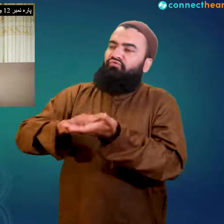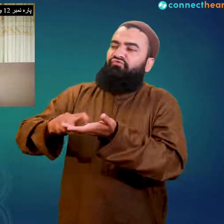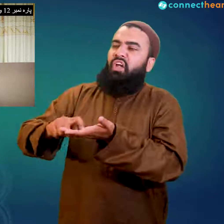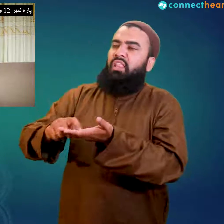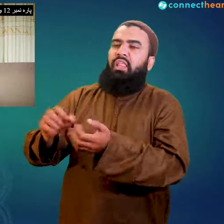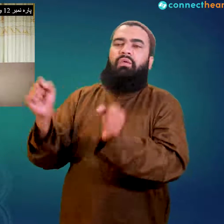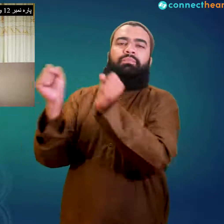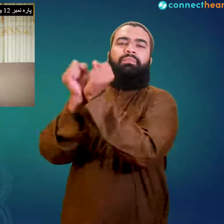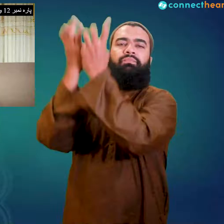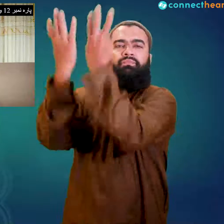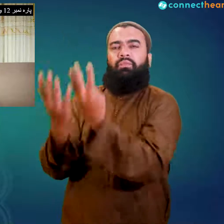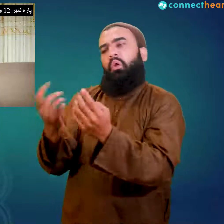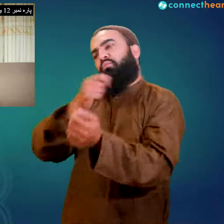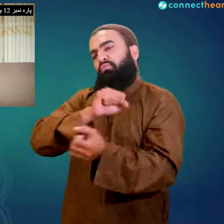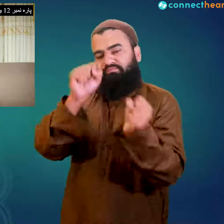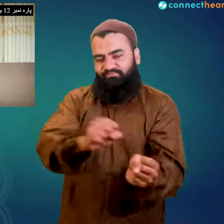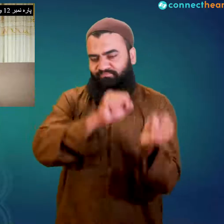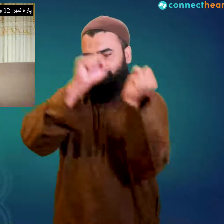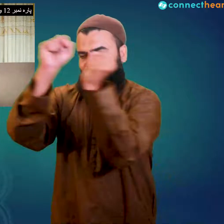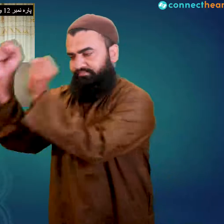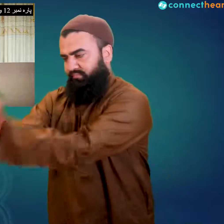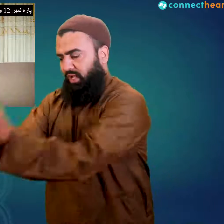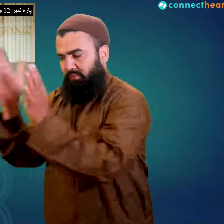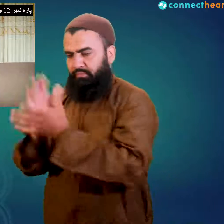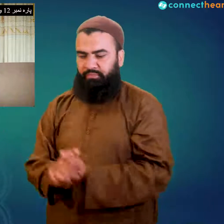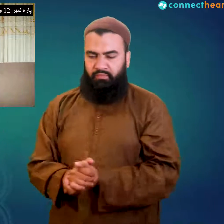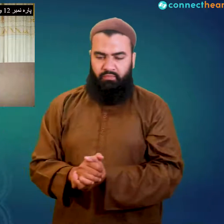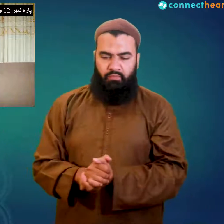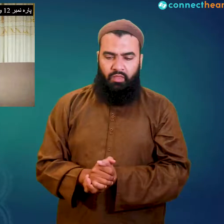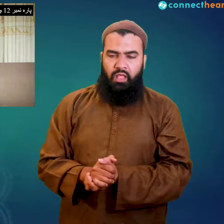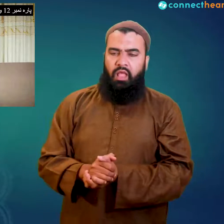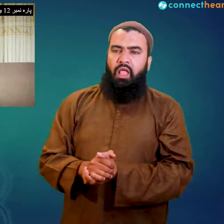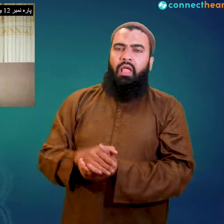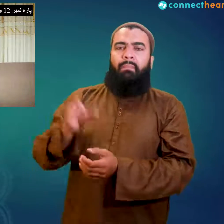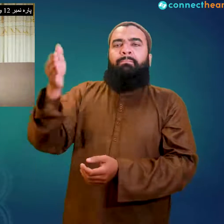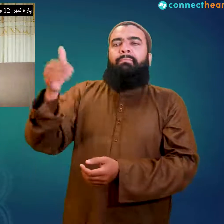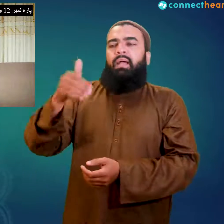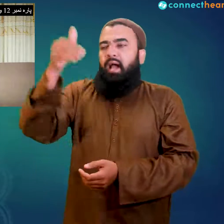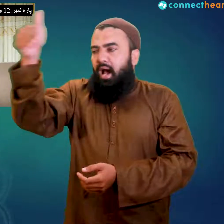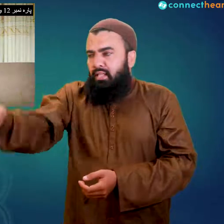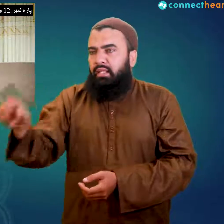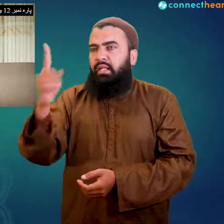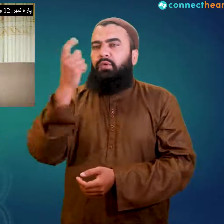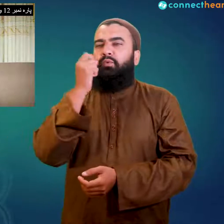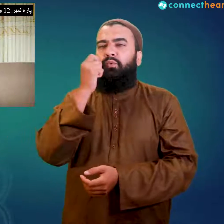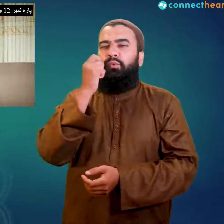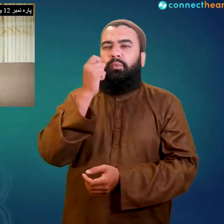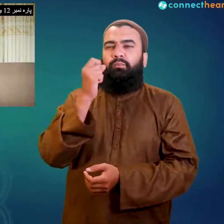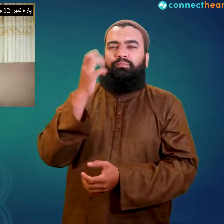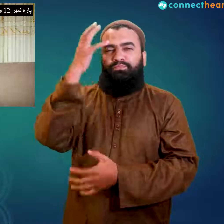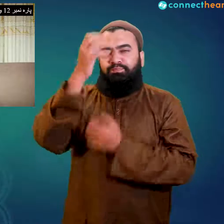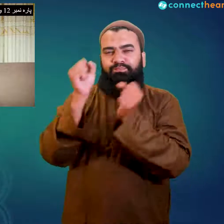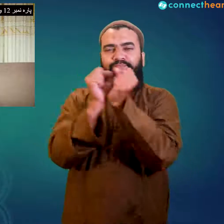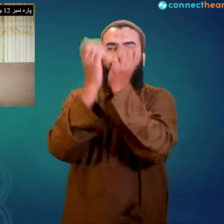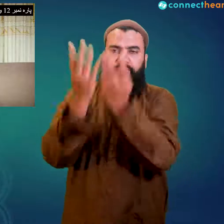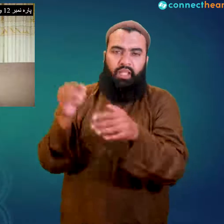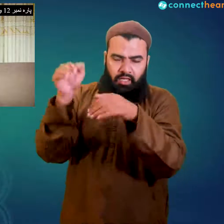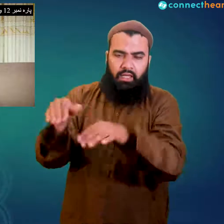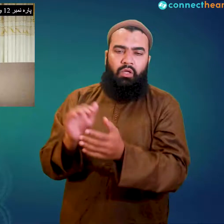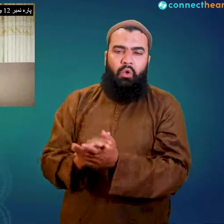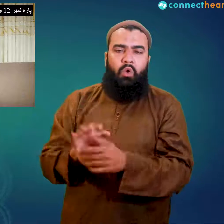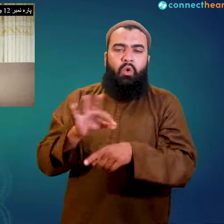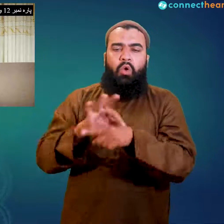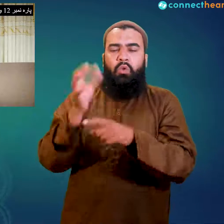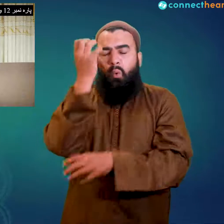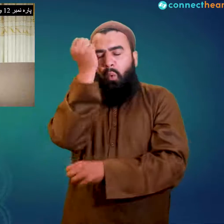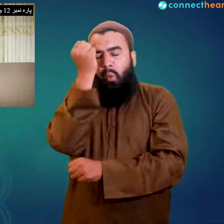اس خدمت پر چلا گیا۔ تو وقت کافی گزر گیا، اور مفسرین فرماتے ہیں تقریباً 7 سال گزر گئے۔ وہ اپنی اس بات